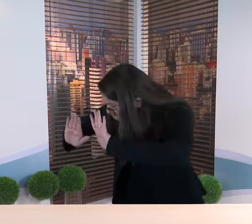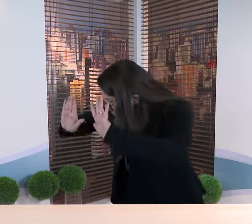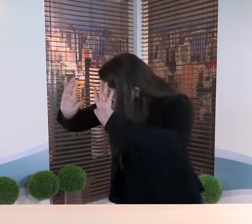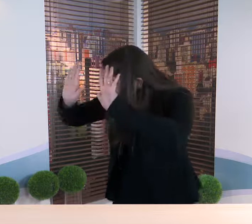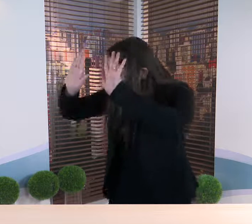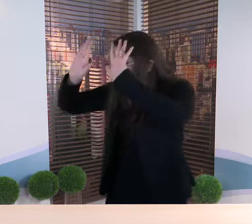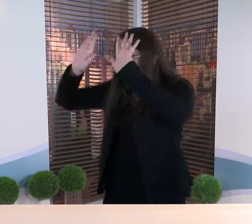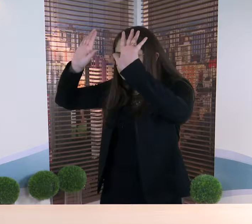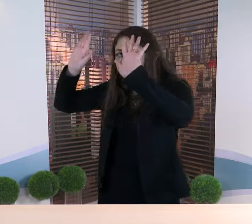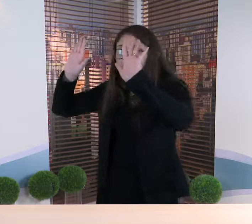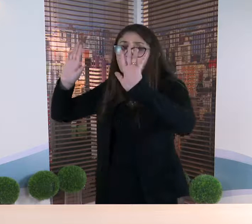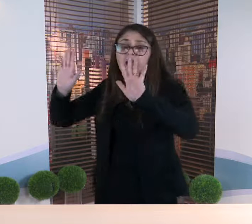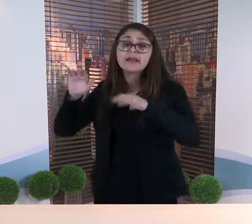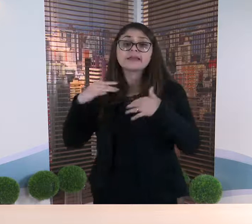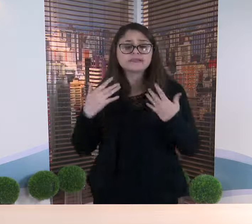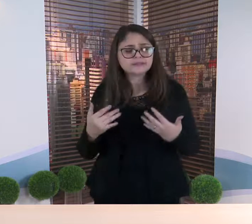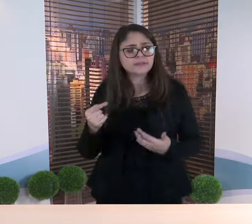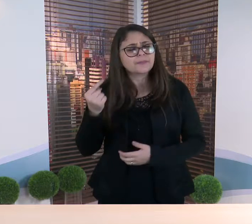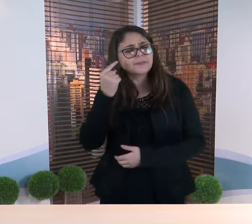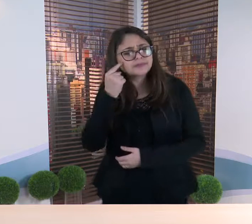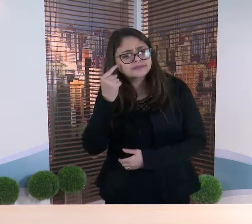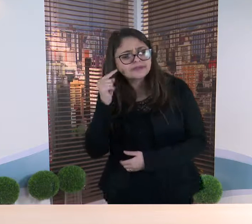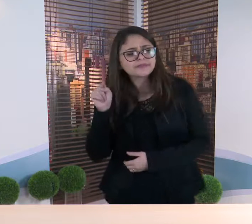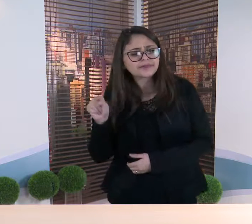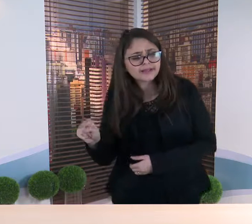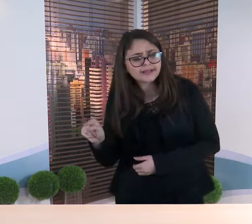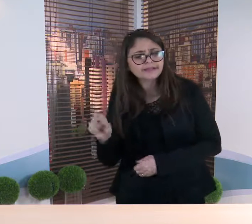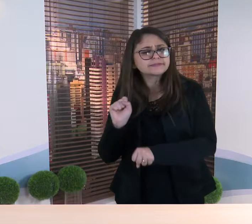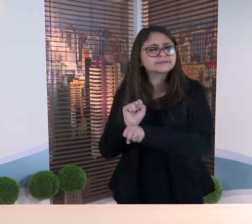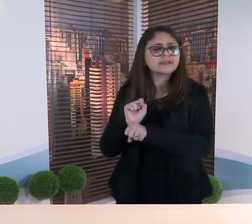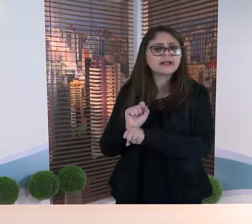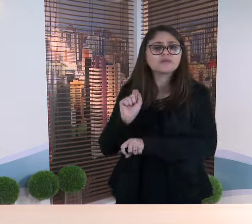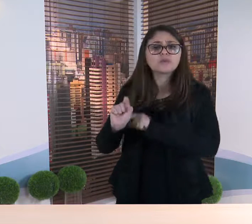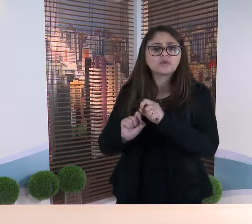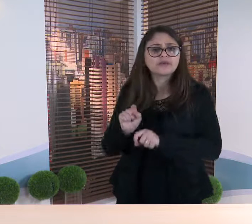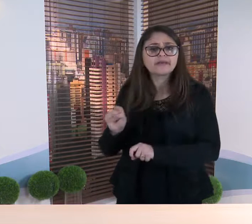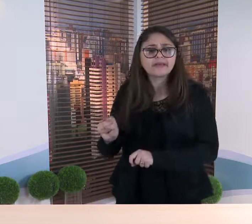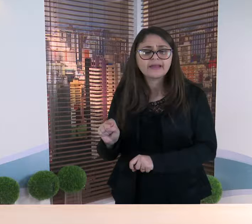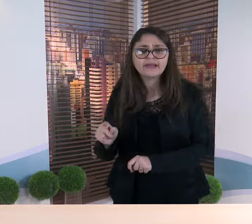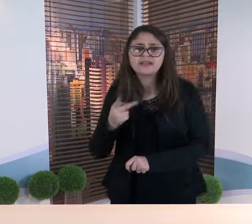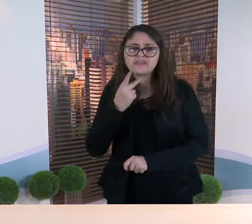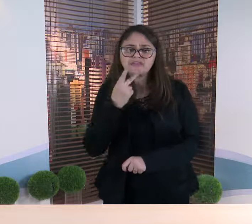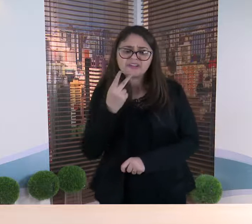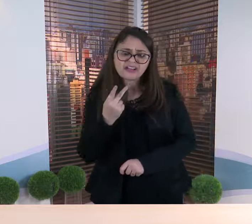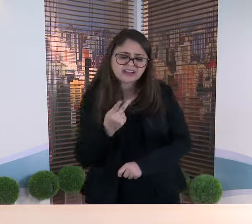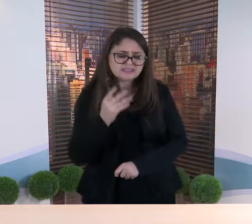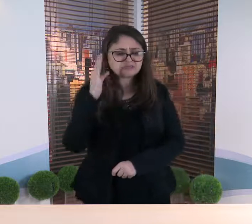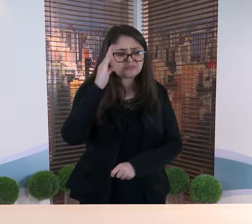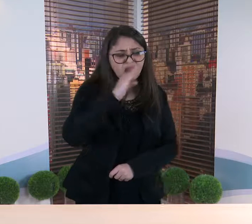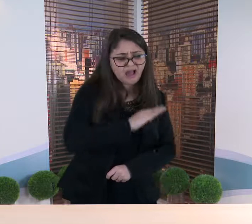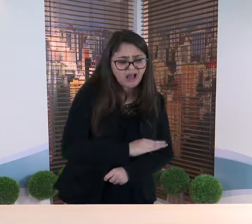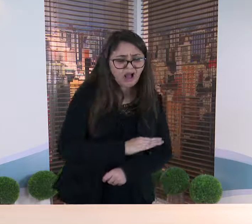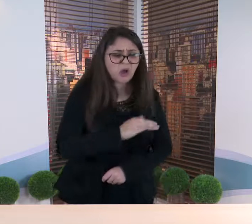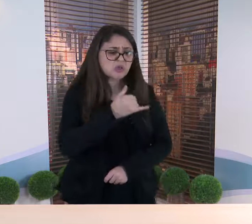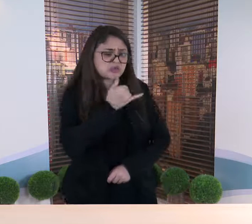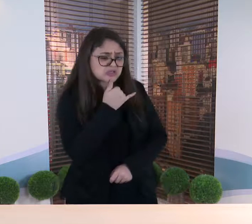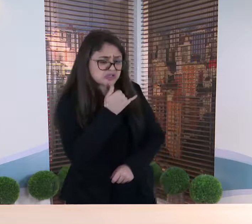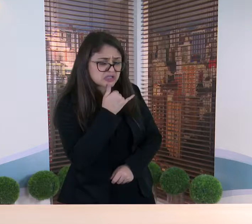de lamento. No entanto, essa expectativa é inicialmente frustrada.